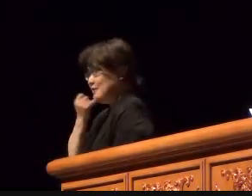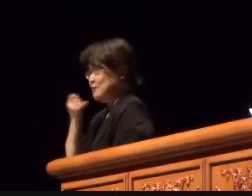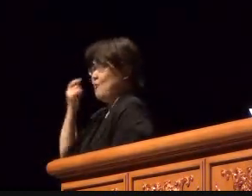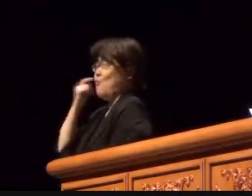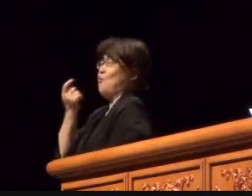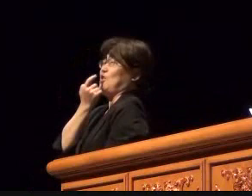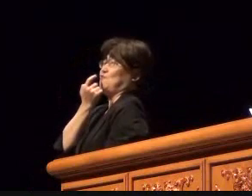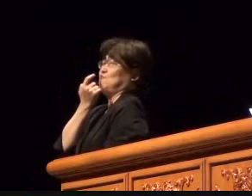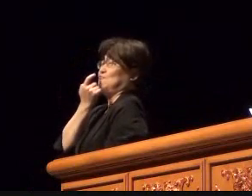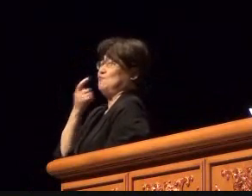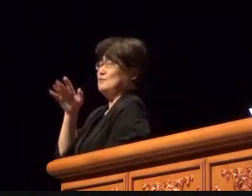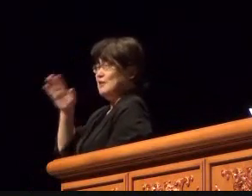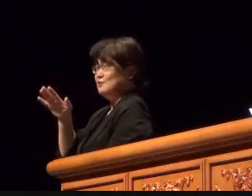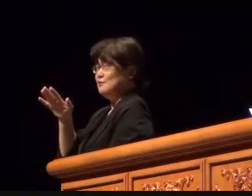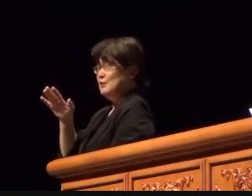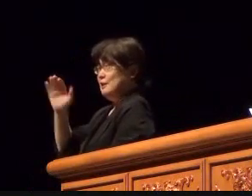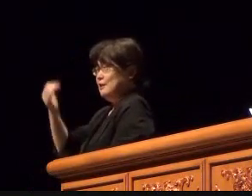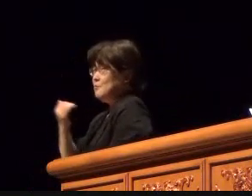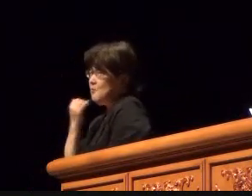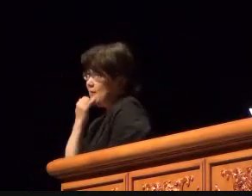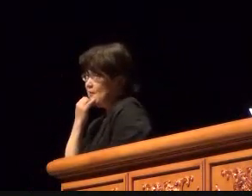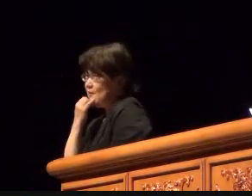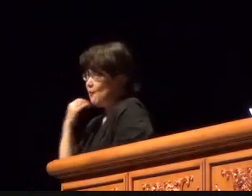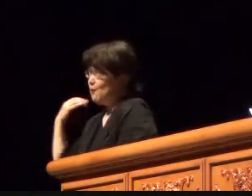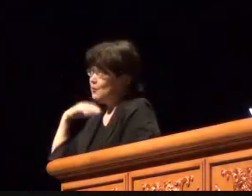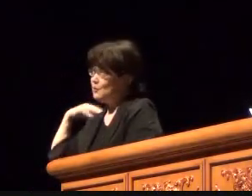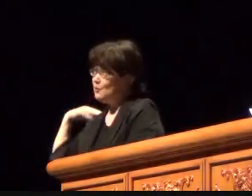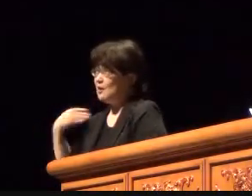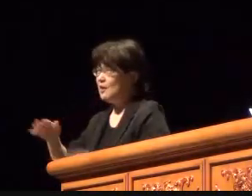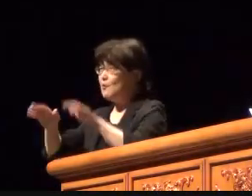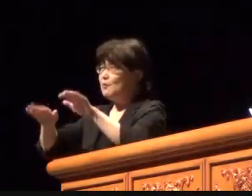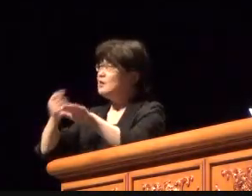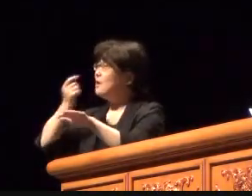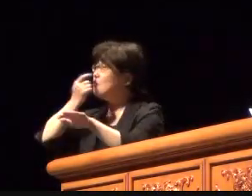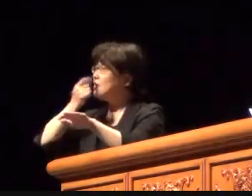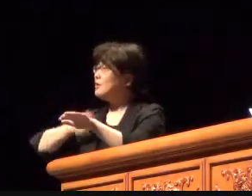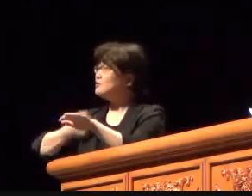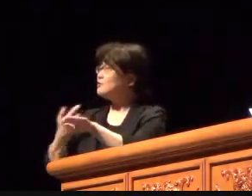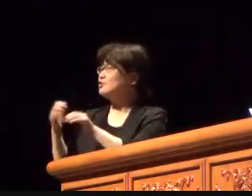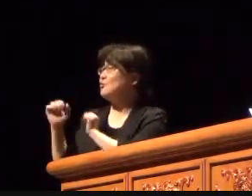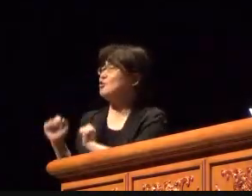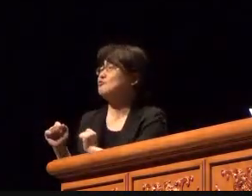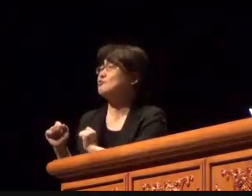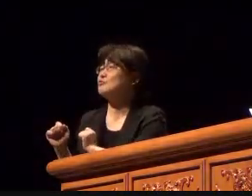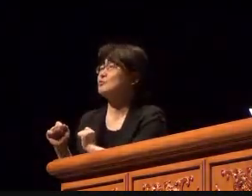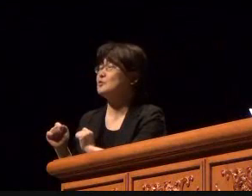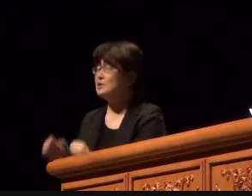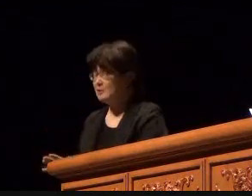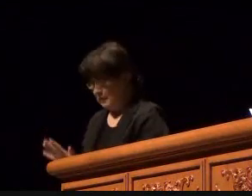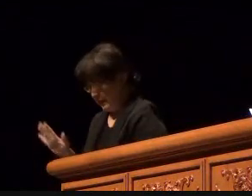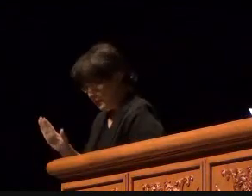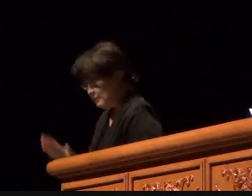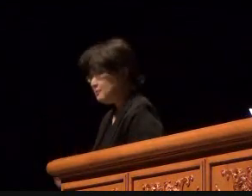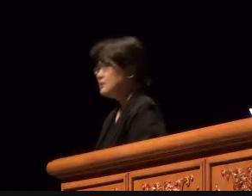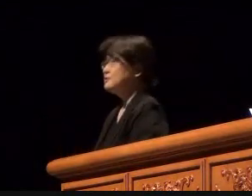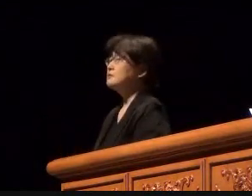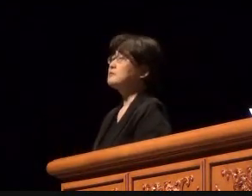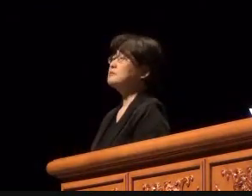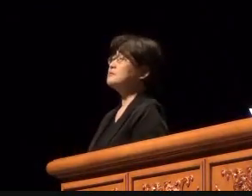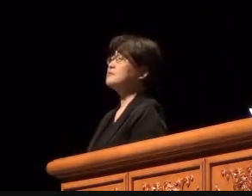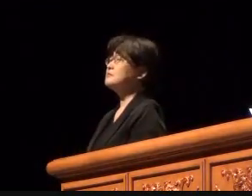しまう自分がいると、待てよって後ろから抑える私がいるのも確かです。